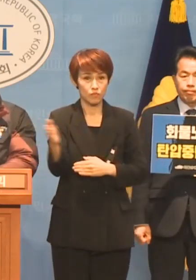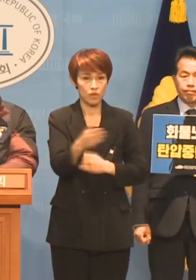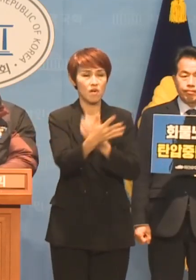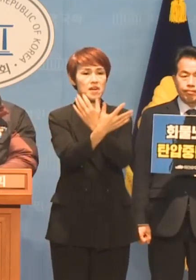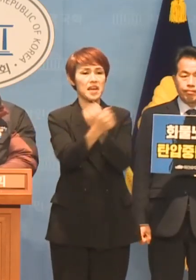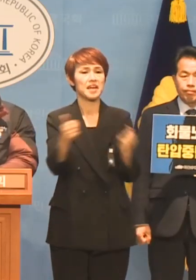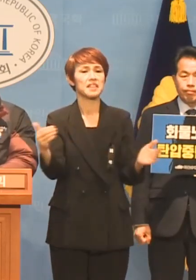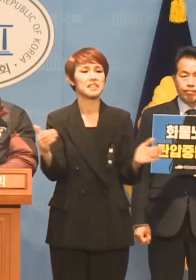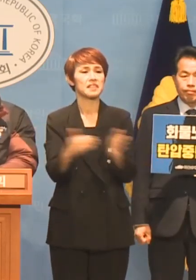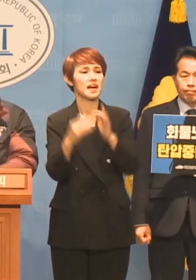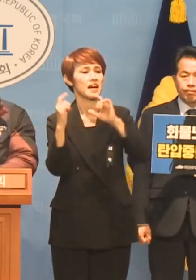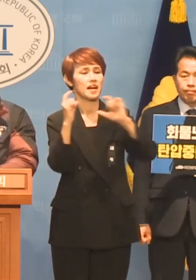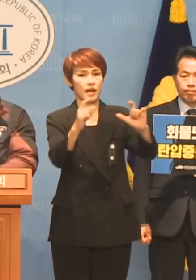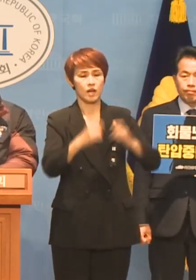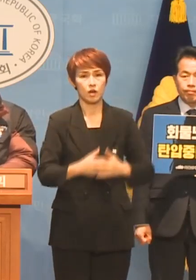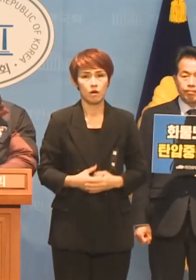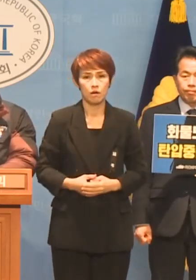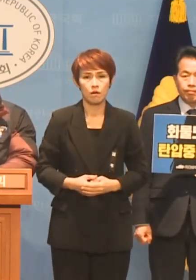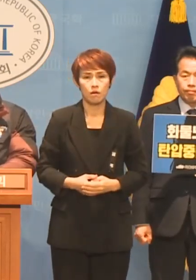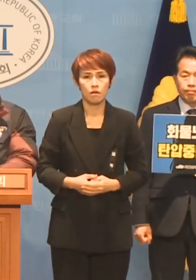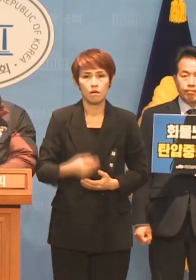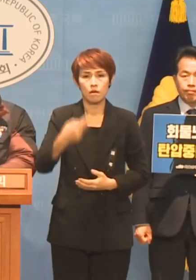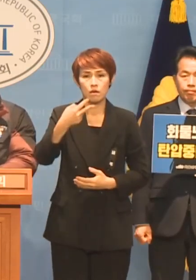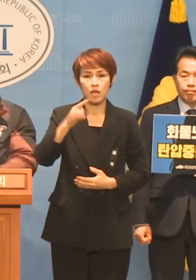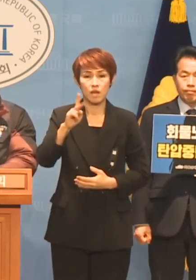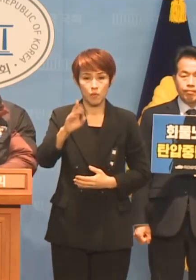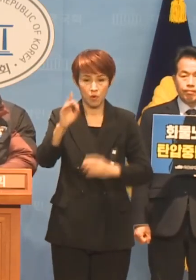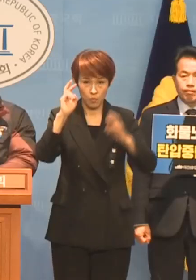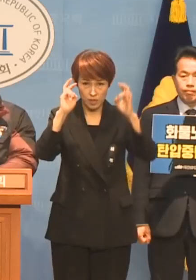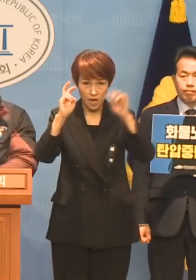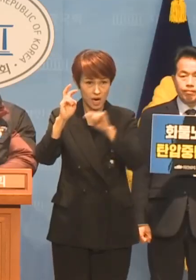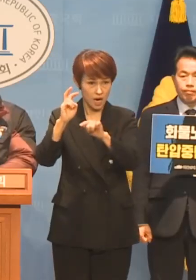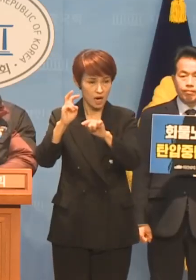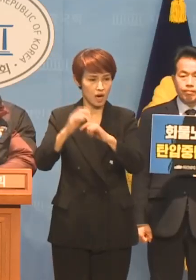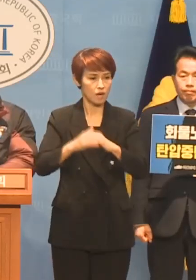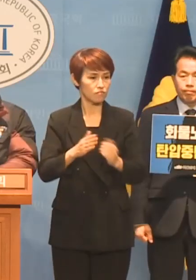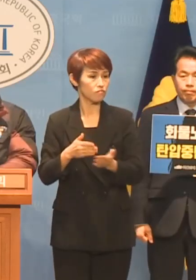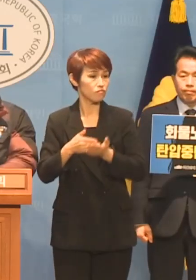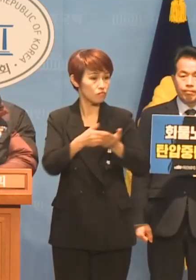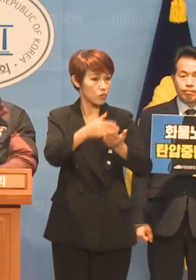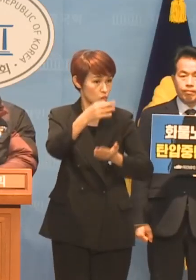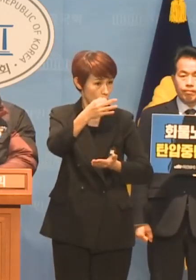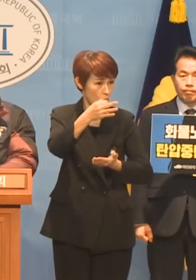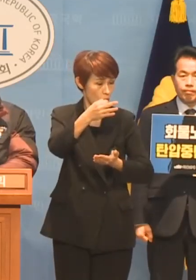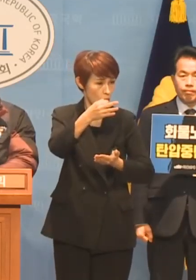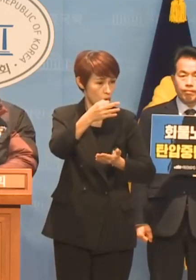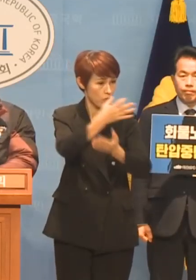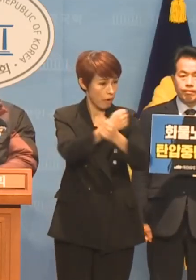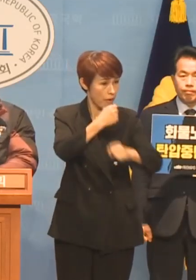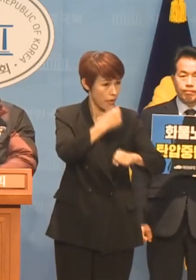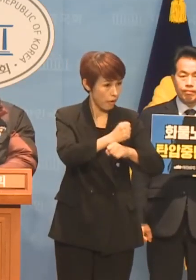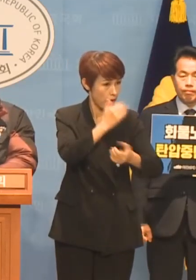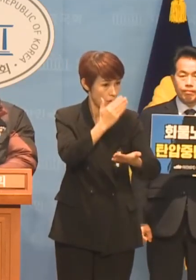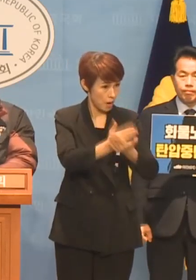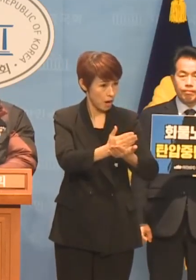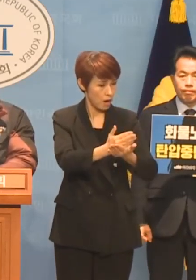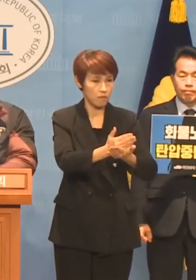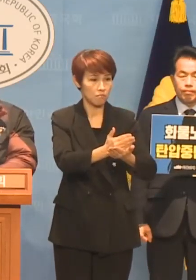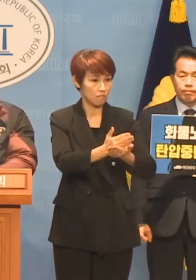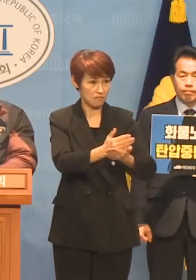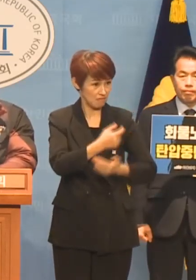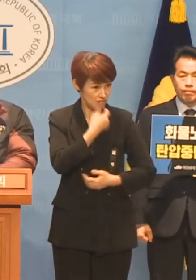계약했다는 사실을 통보했고 대명물류 대표는 자기들이 제시하는 금액에 계약하든지 아니면 계약 불가라고